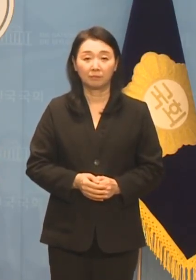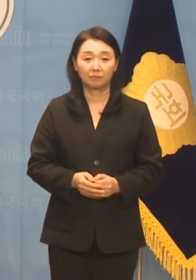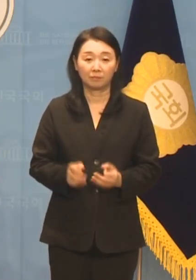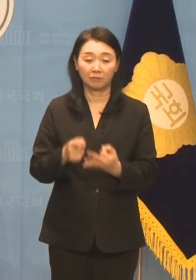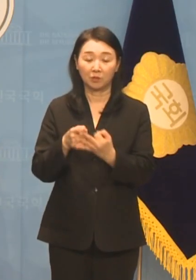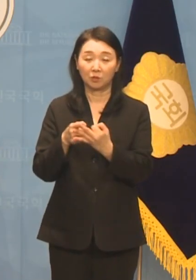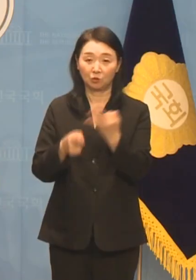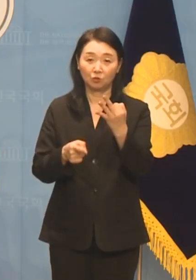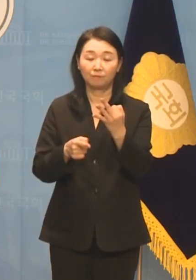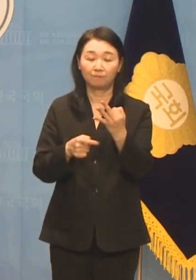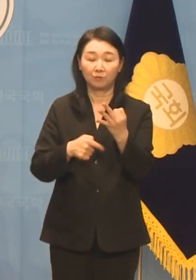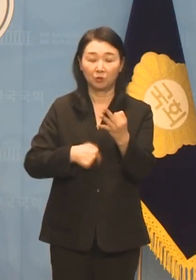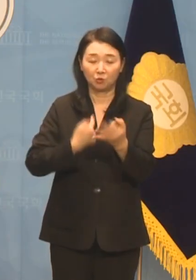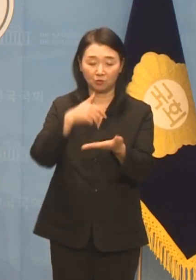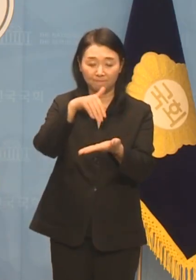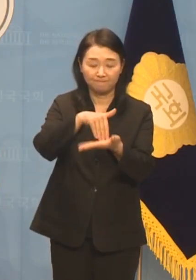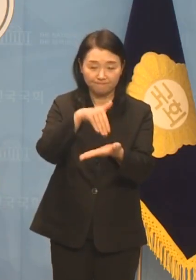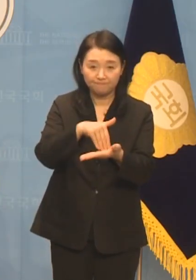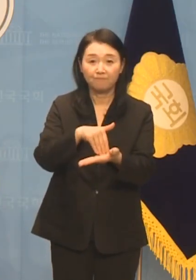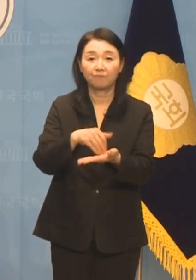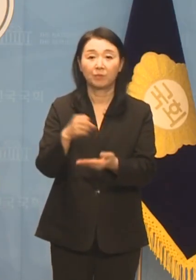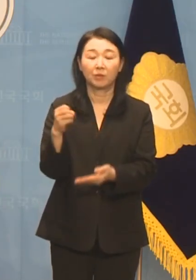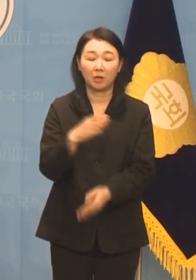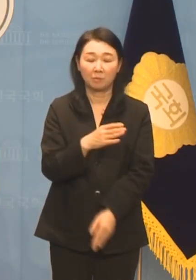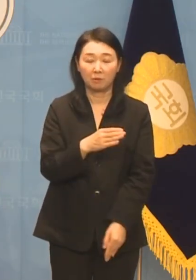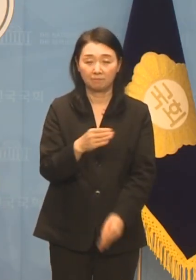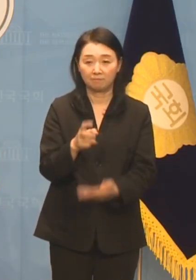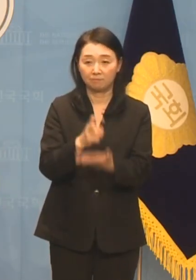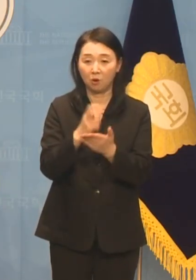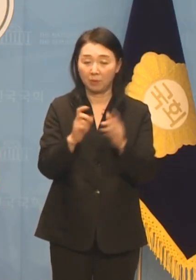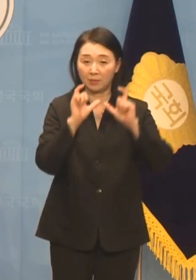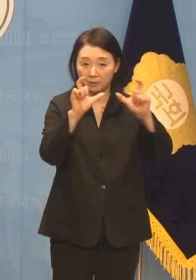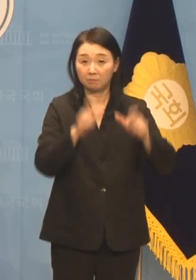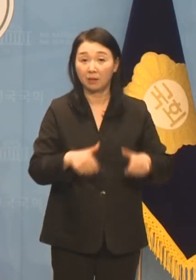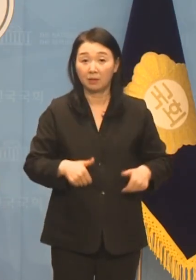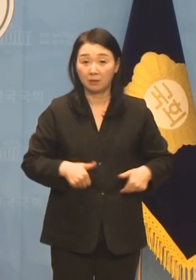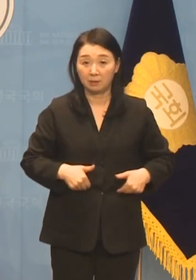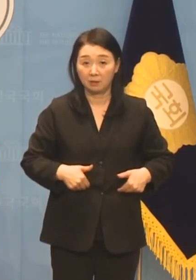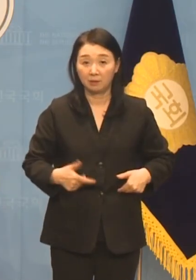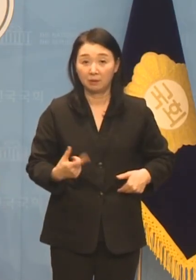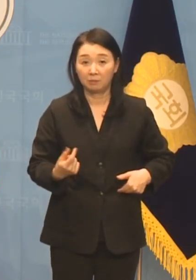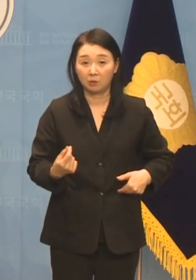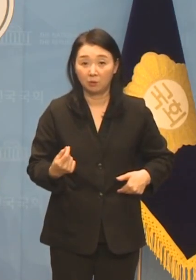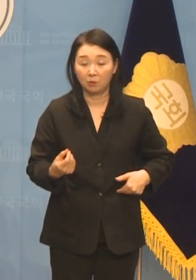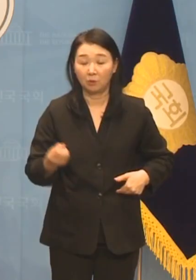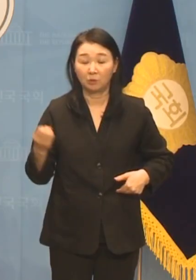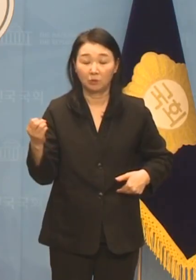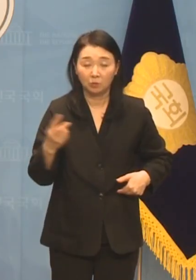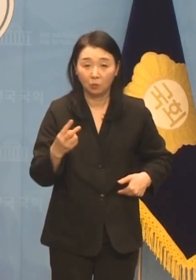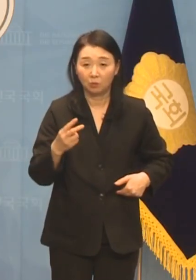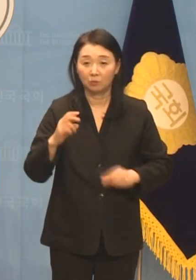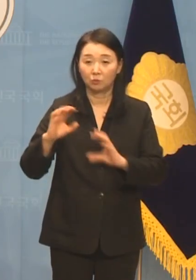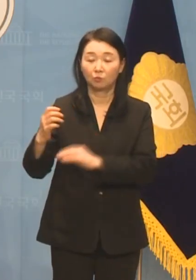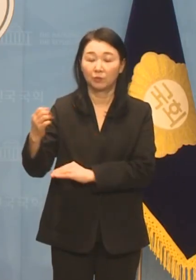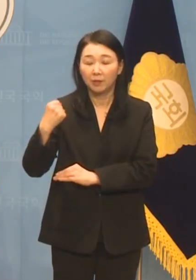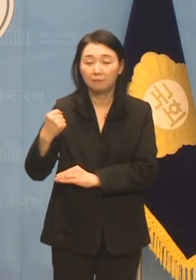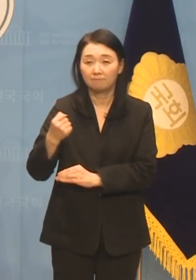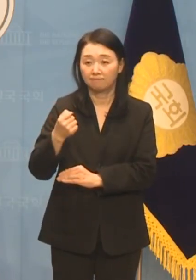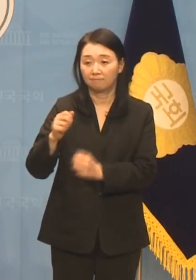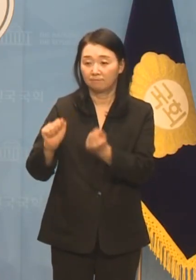윤석열은 자숙하며 법의 심판을 기다리고 국민의힘은 내란 추종을 중단하십시오.